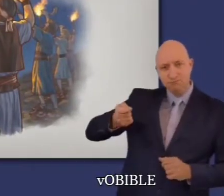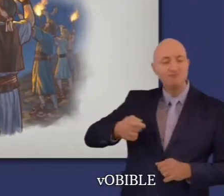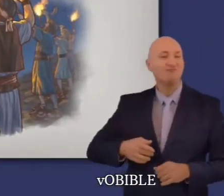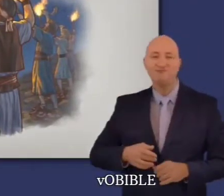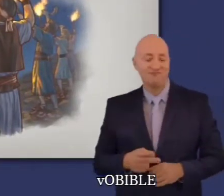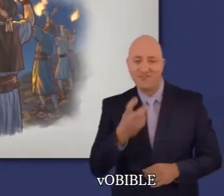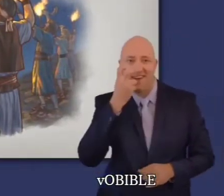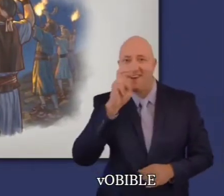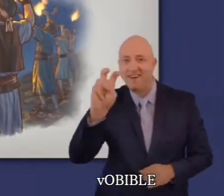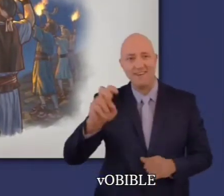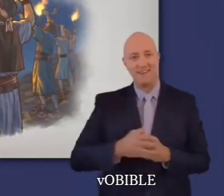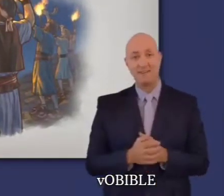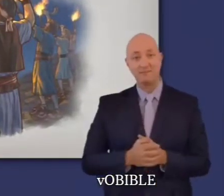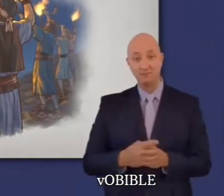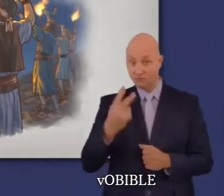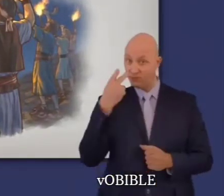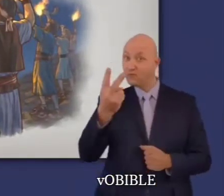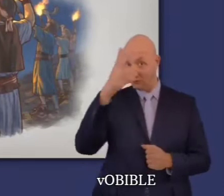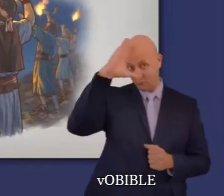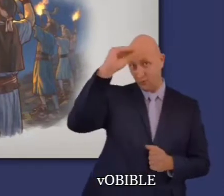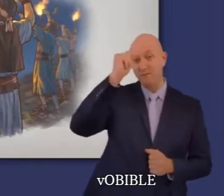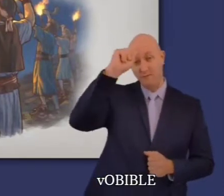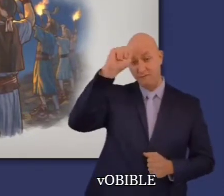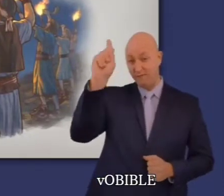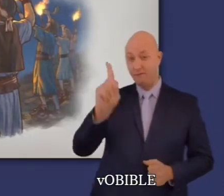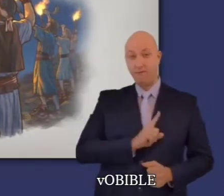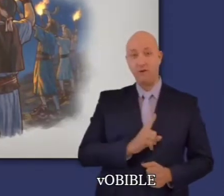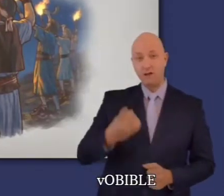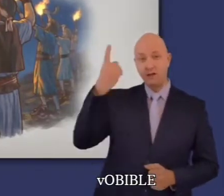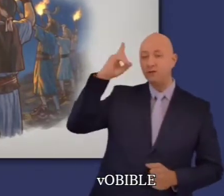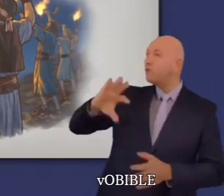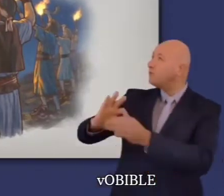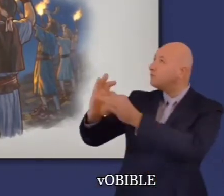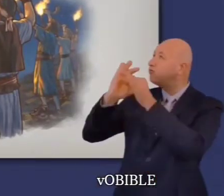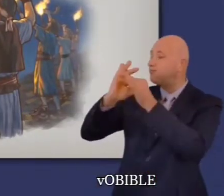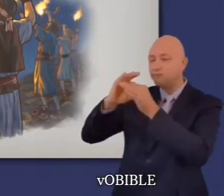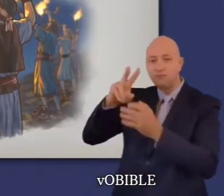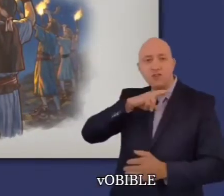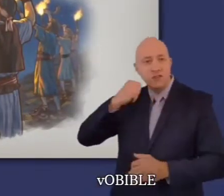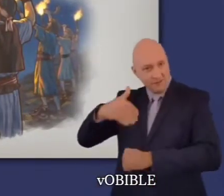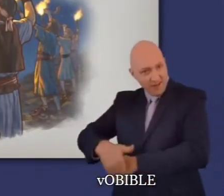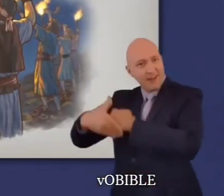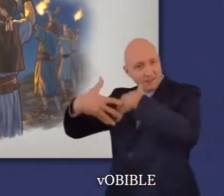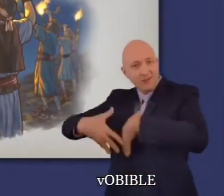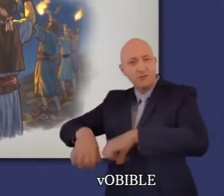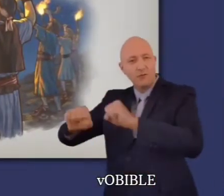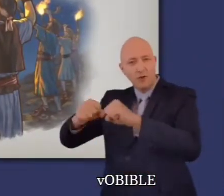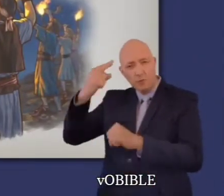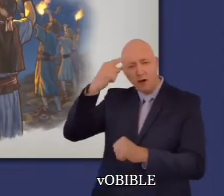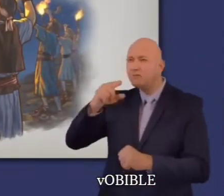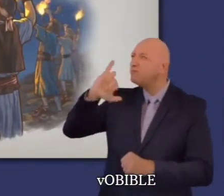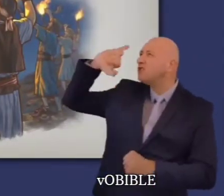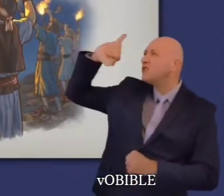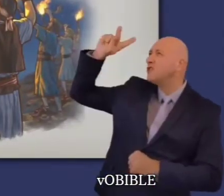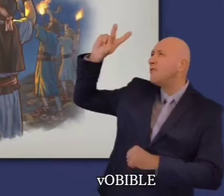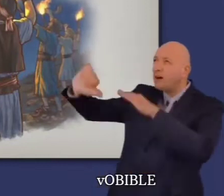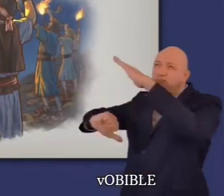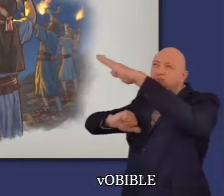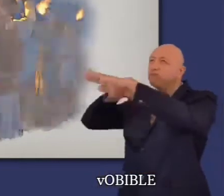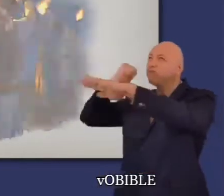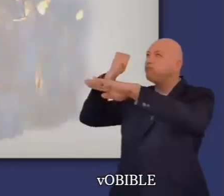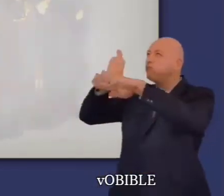Tola, Jaïr, Jephthé, Ibzan, Élon,